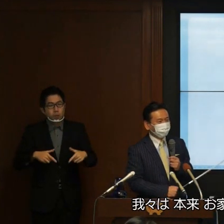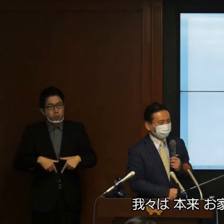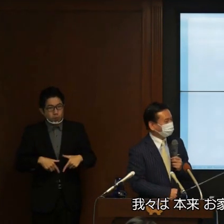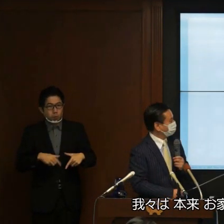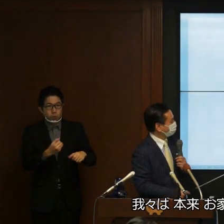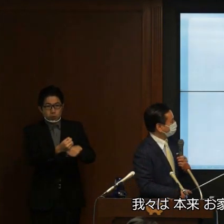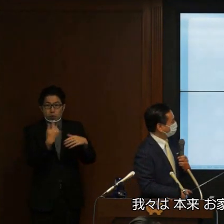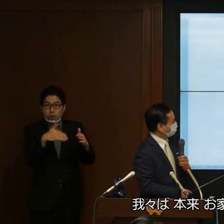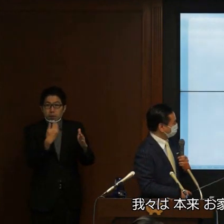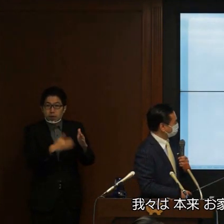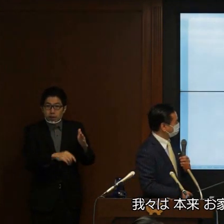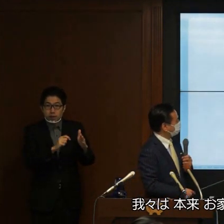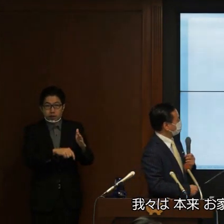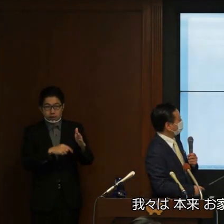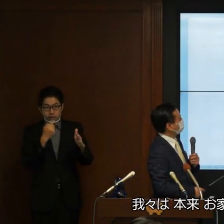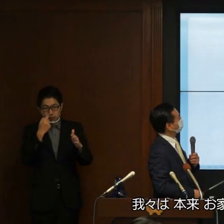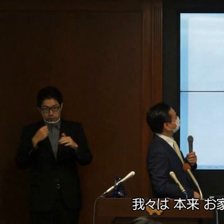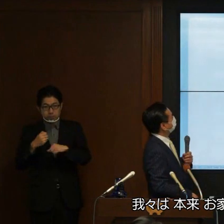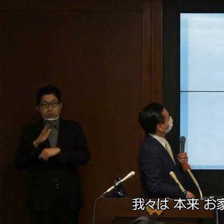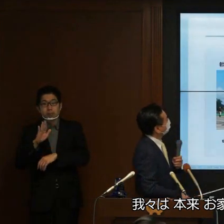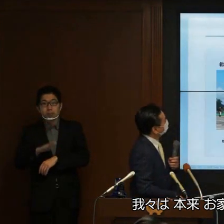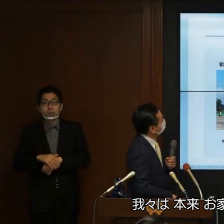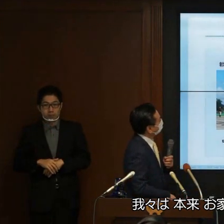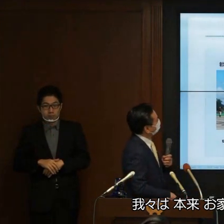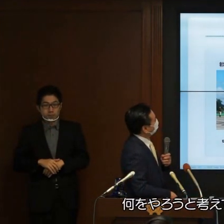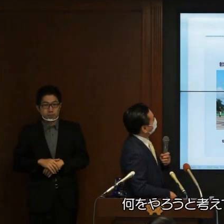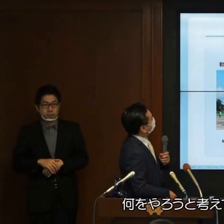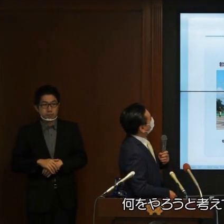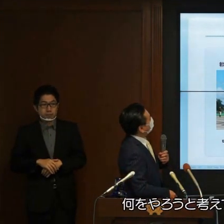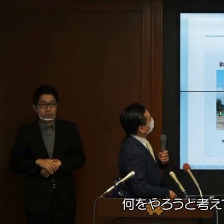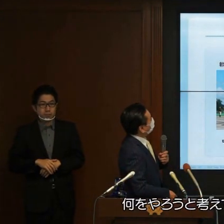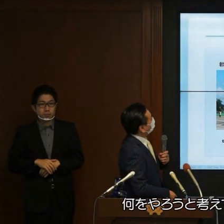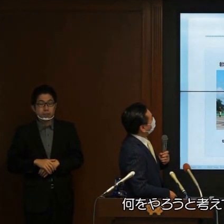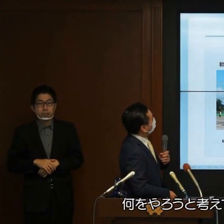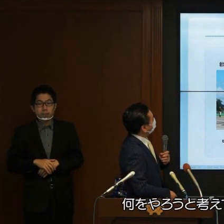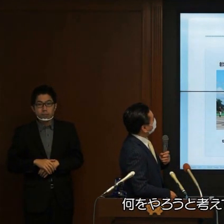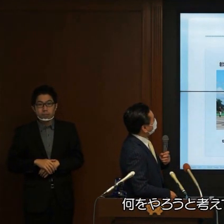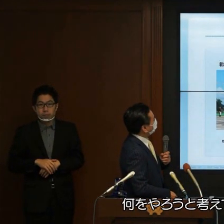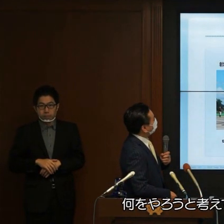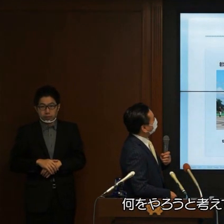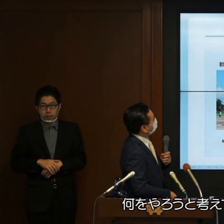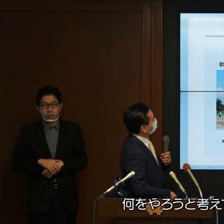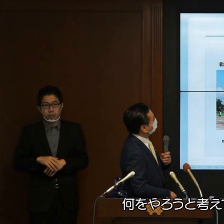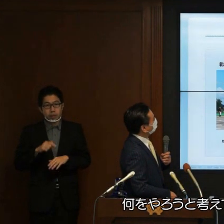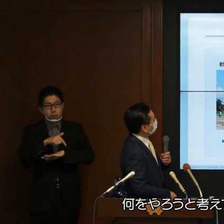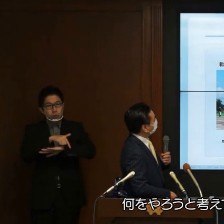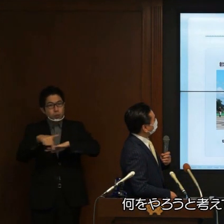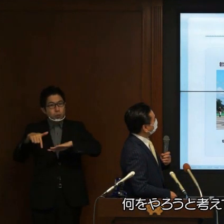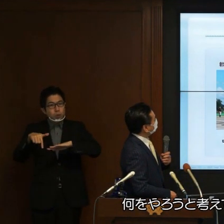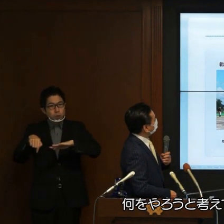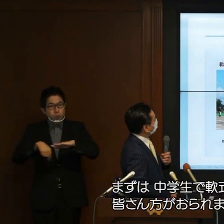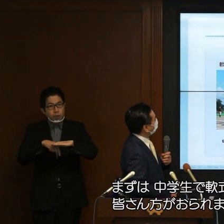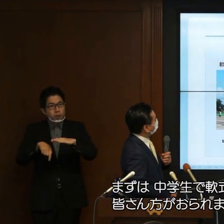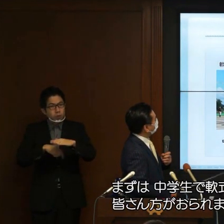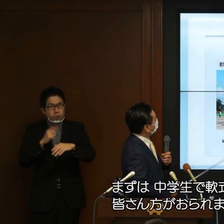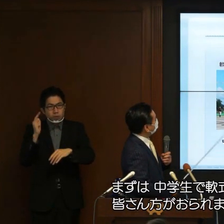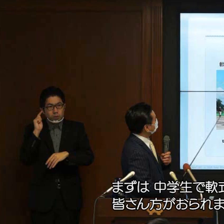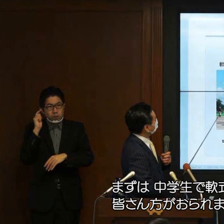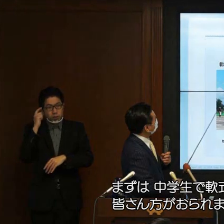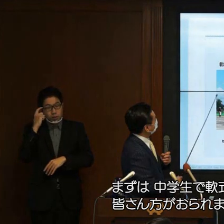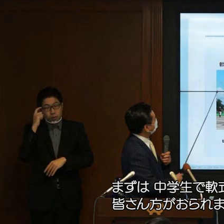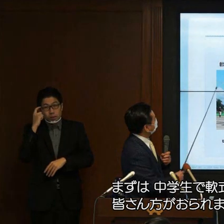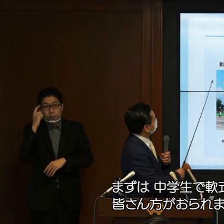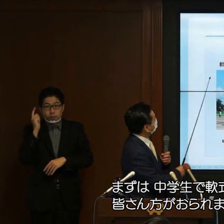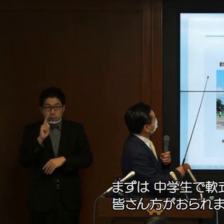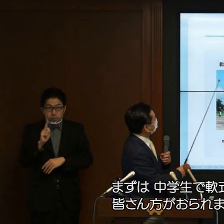本来お家芸であります。はい、で何をやろうかと考えているかというとですね、まずは